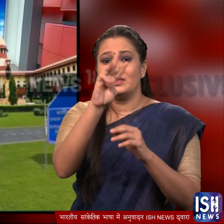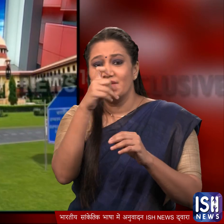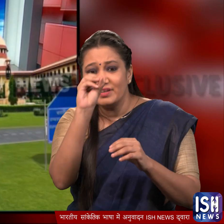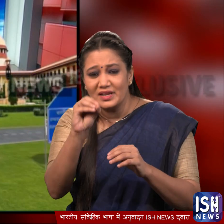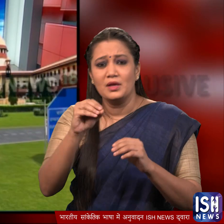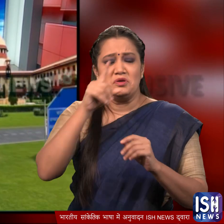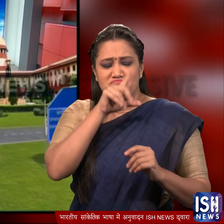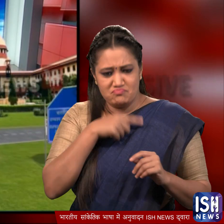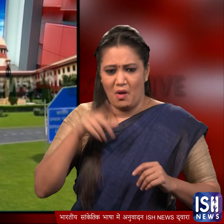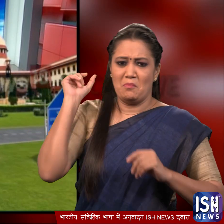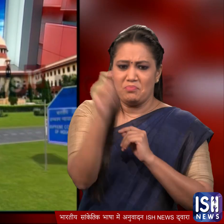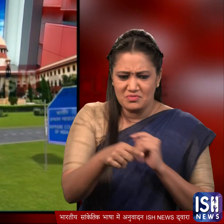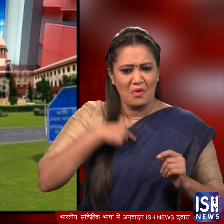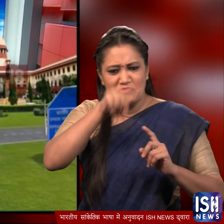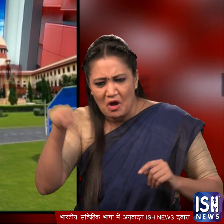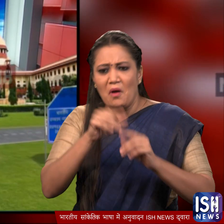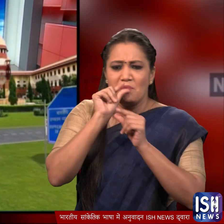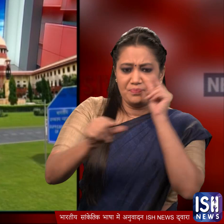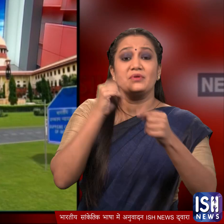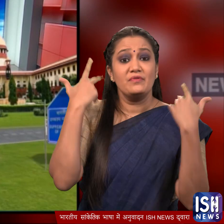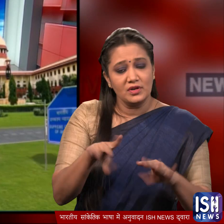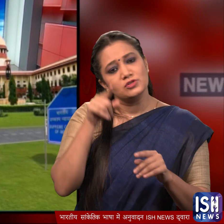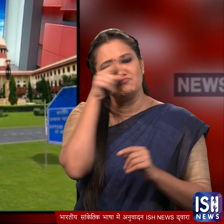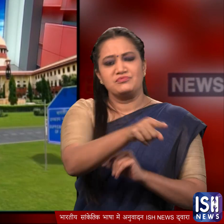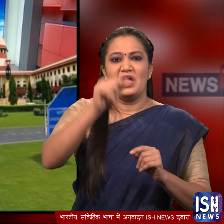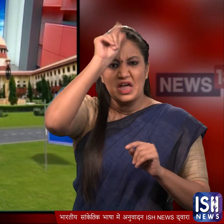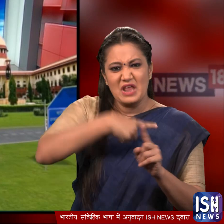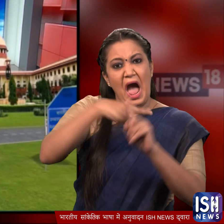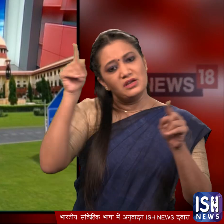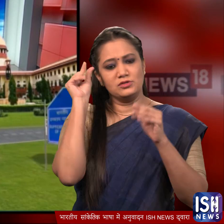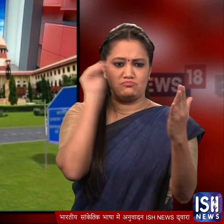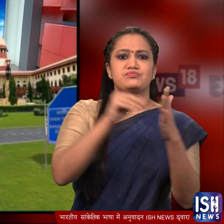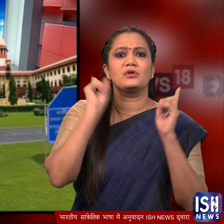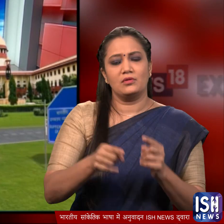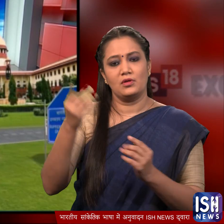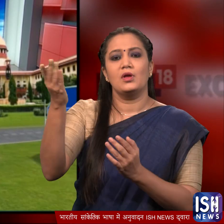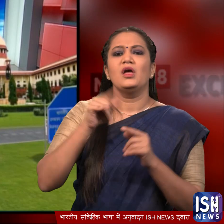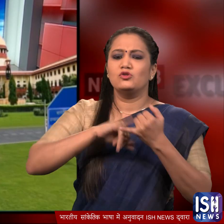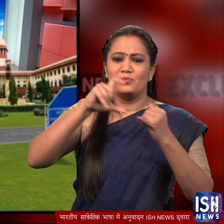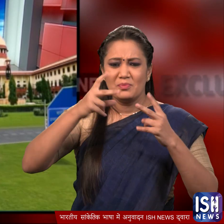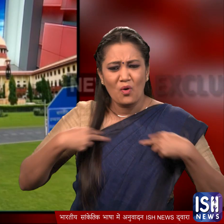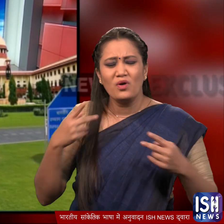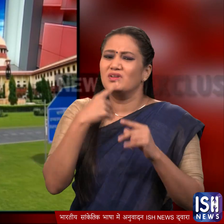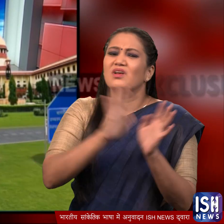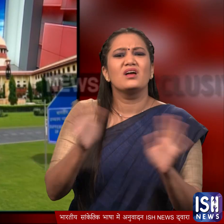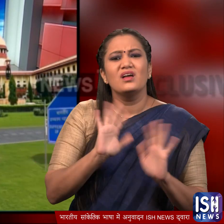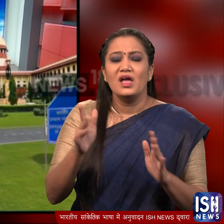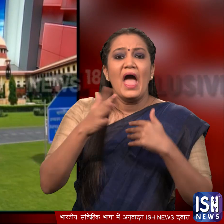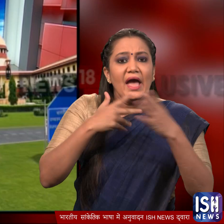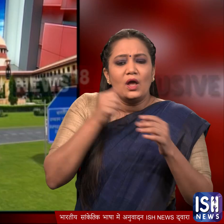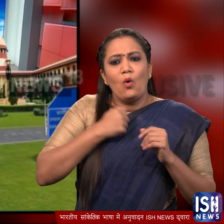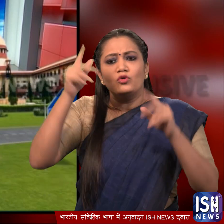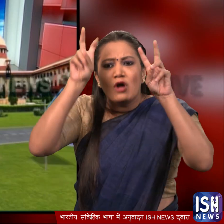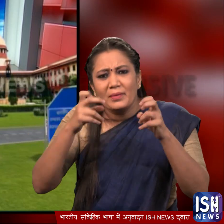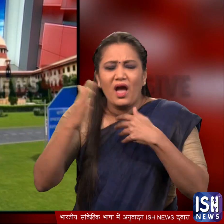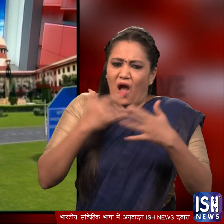आर्टिकल 370 हटाए जाने पर आपत्तिजनक टिप्पणी की, इसलिए उनके खिलाफ देशद्रोह का मुकदमा होना चाहिए, जिस पर सुप्रीम कोर्ट ने यह साफ किया